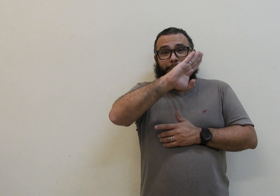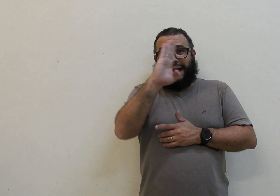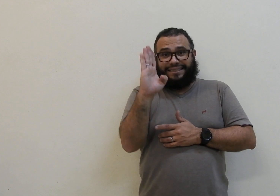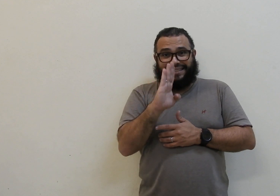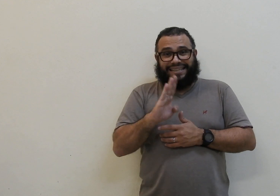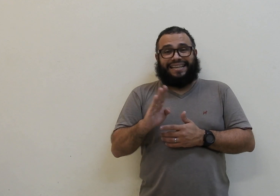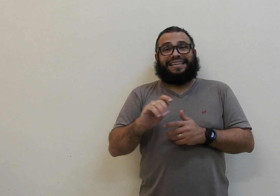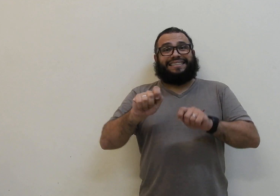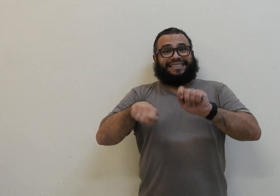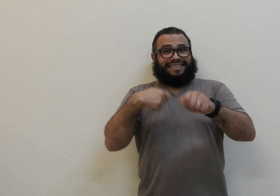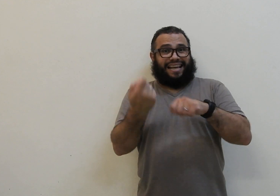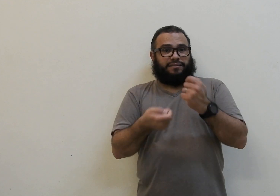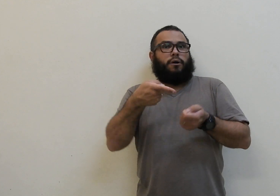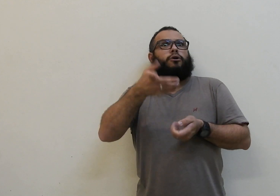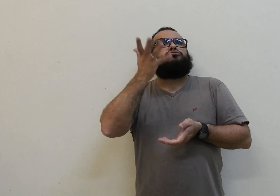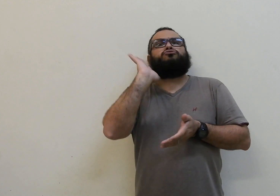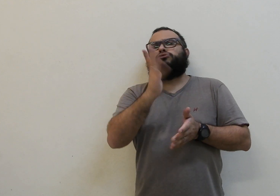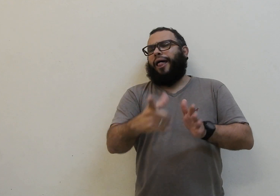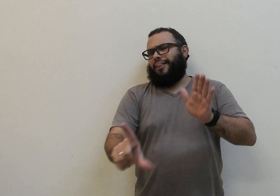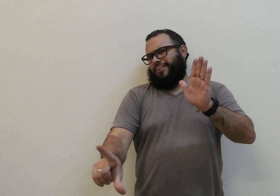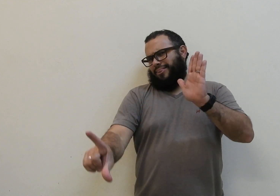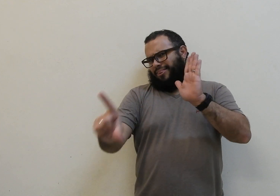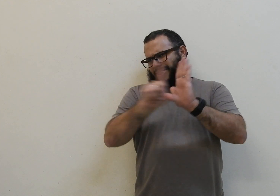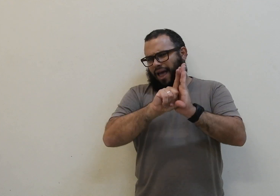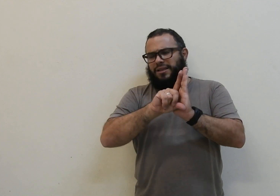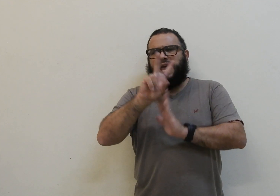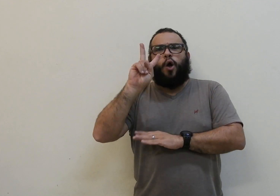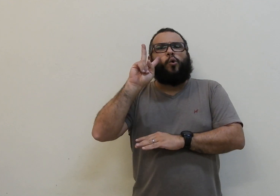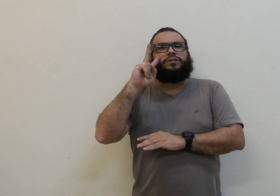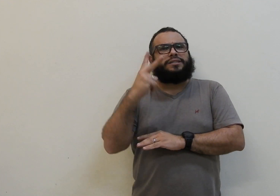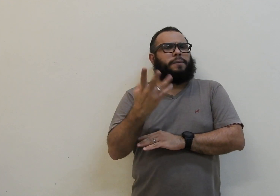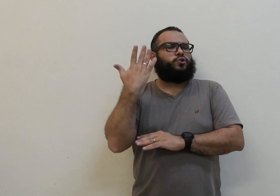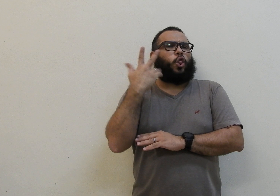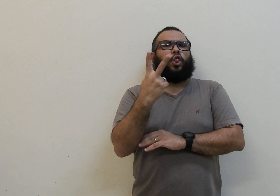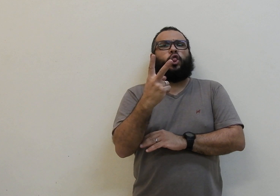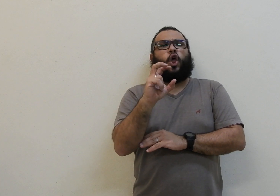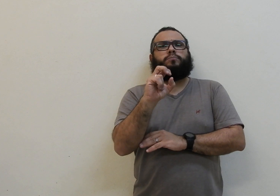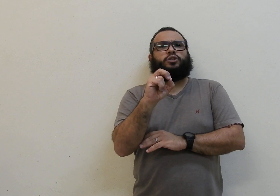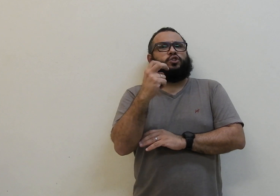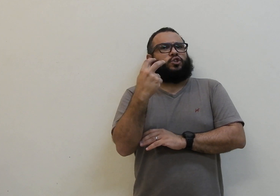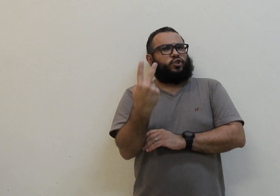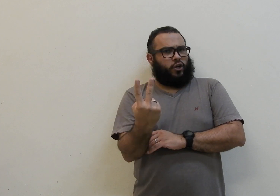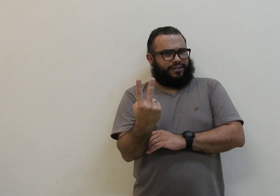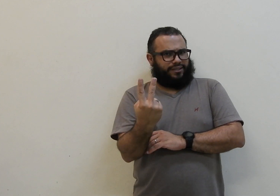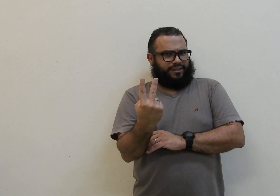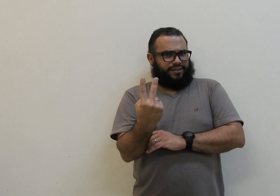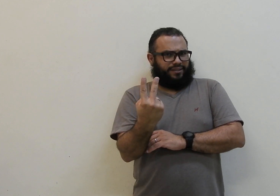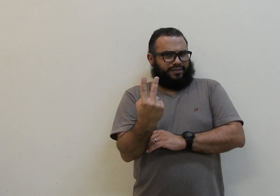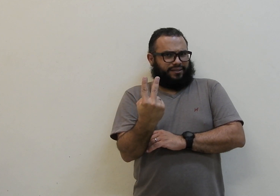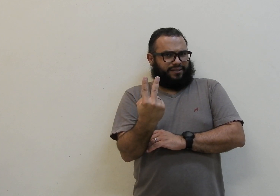palavra language, ela tem diversas traduções, né? Então, também tem esse erro de tradução. A língua